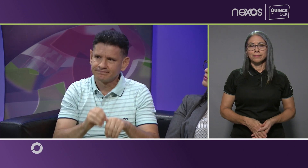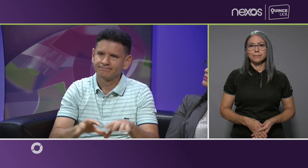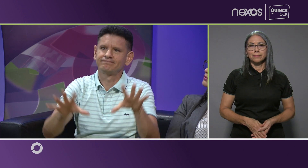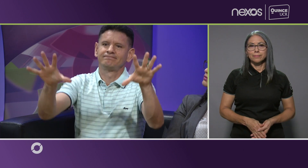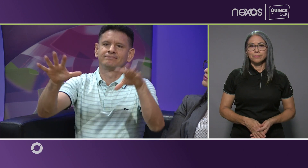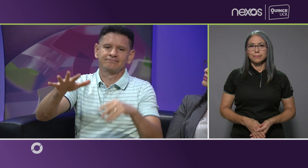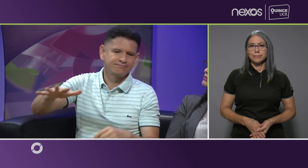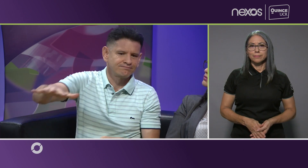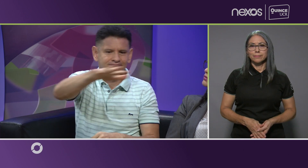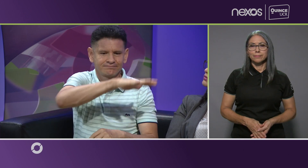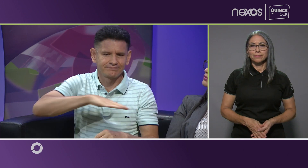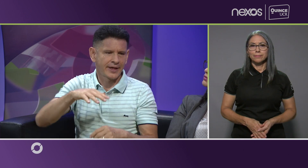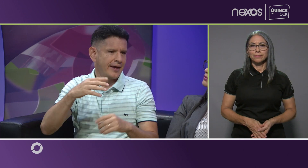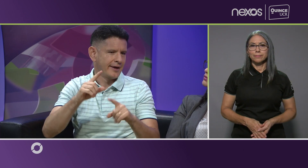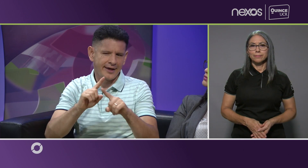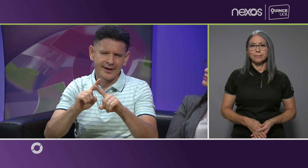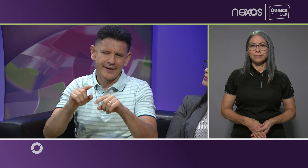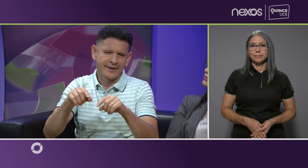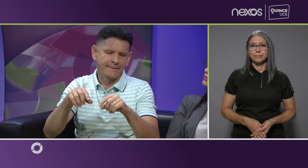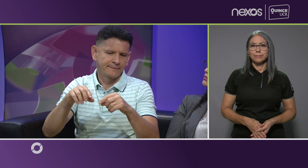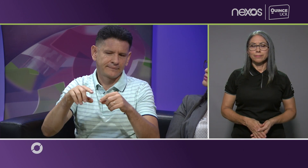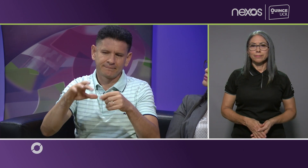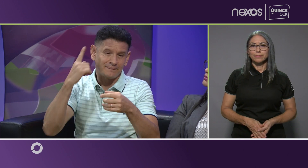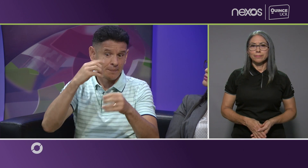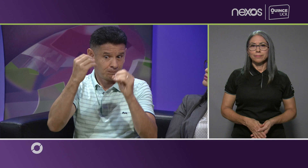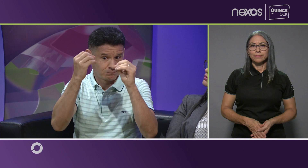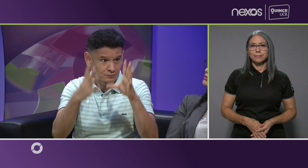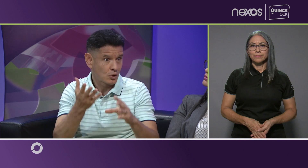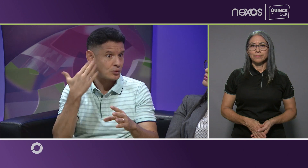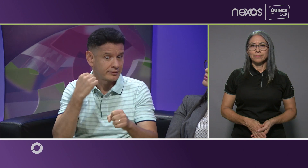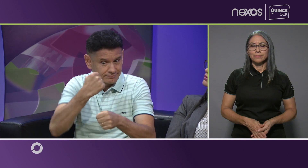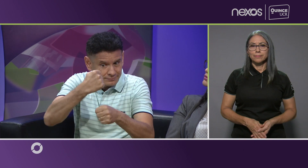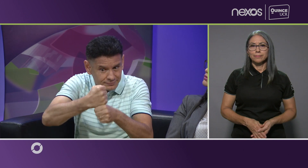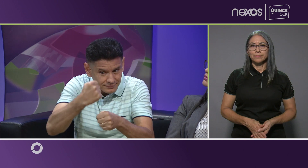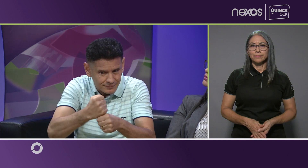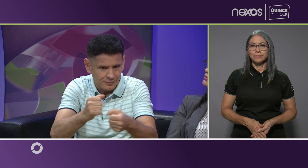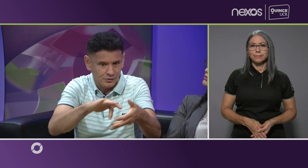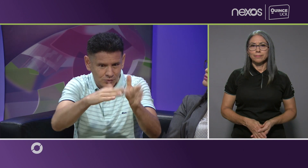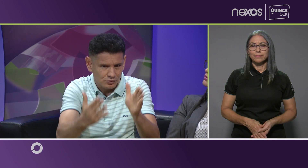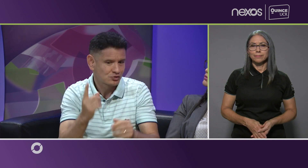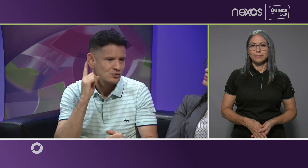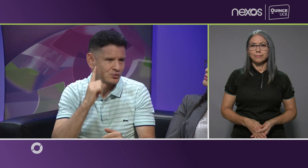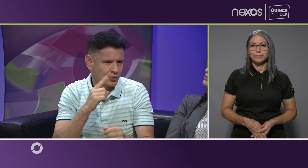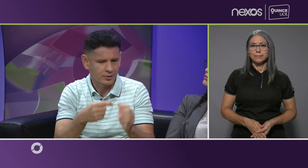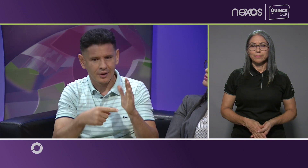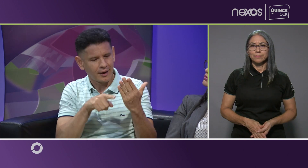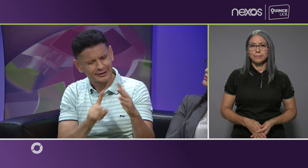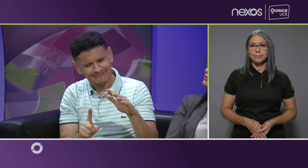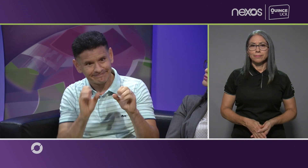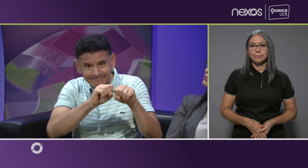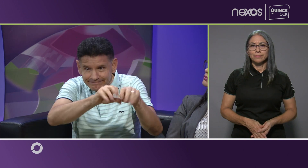forma quedar más claro, inclusive hacer difusión de las mismas, para que las personas